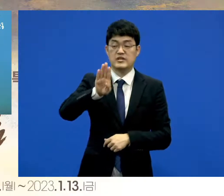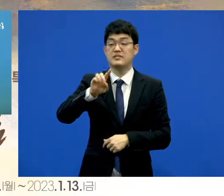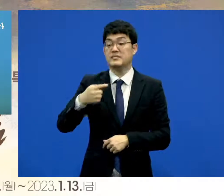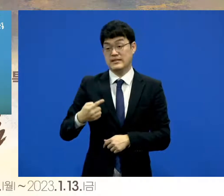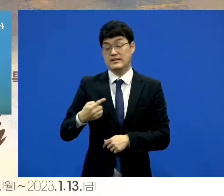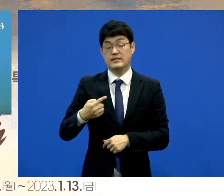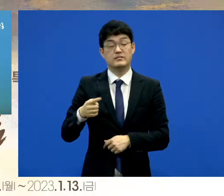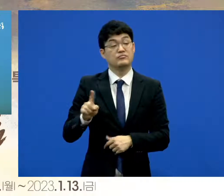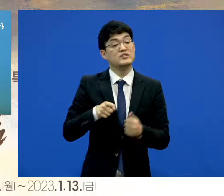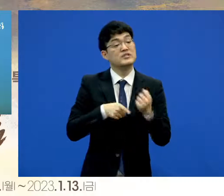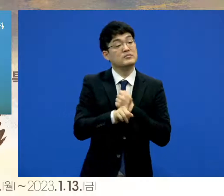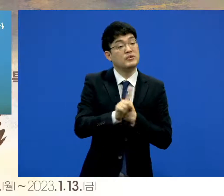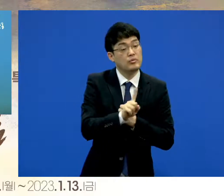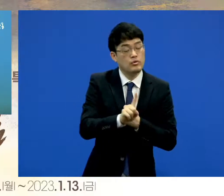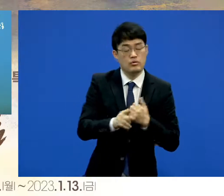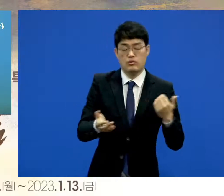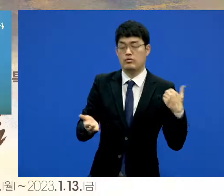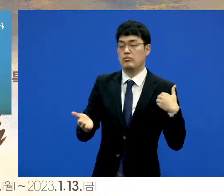되돌아오다,